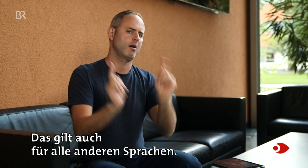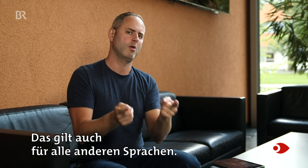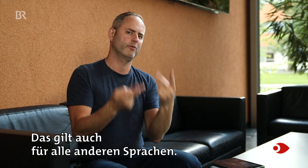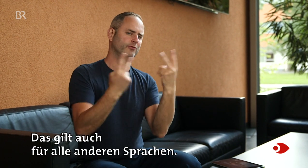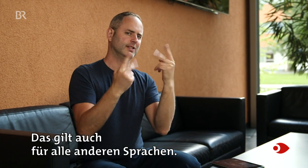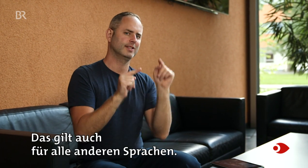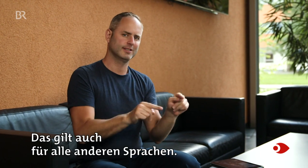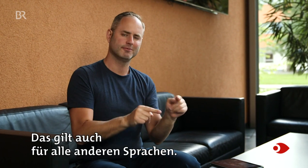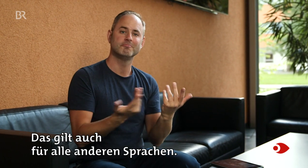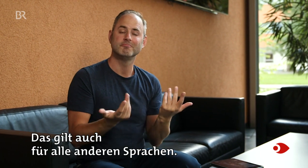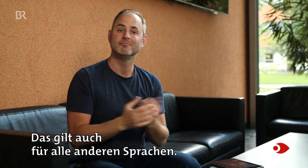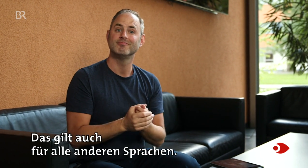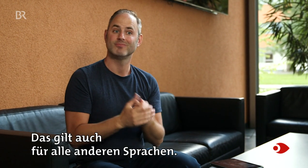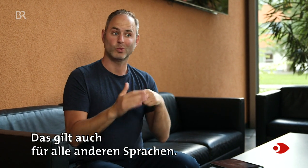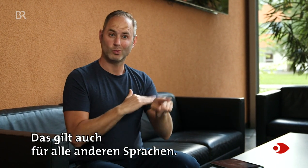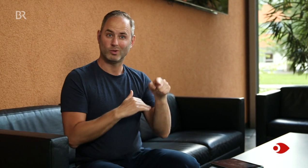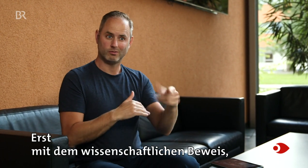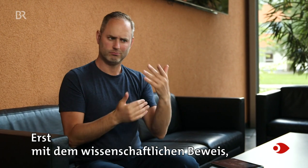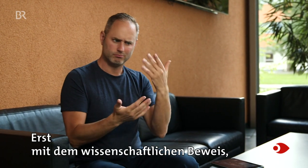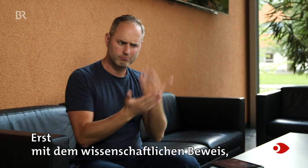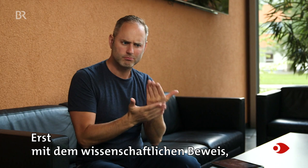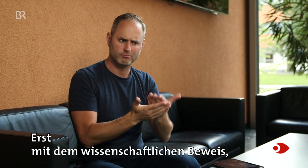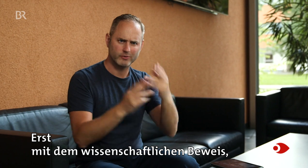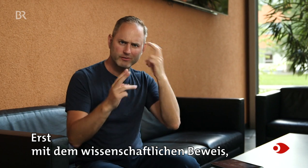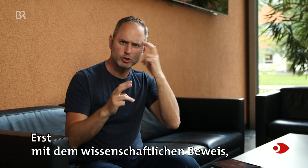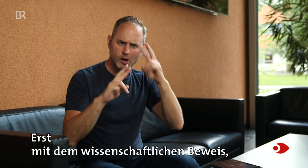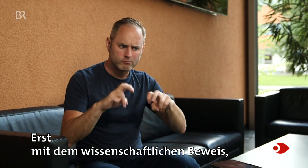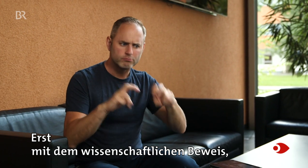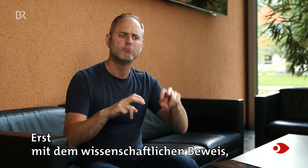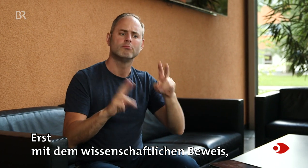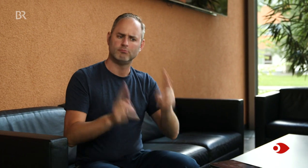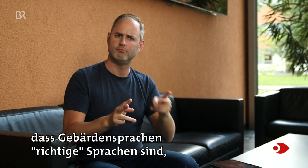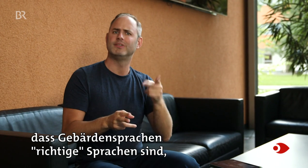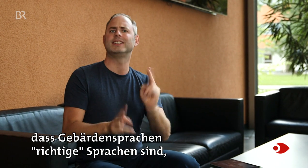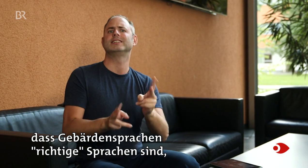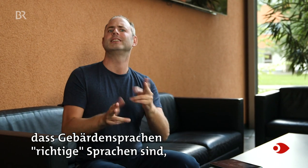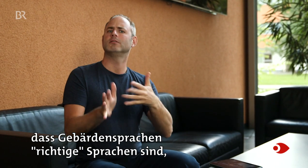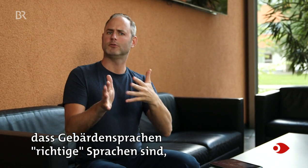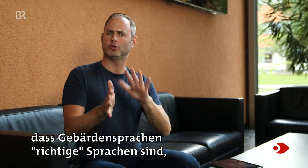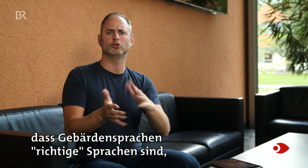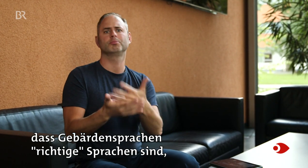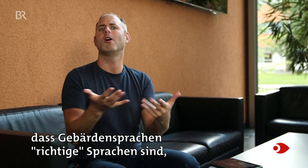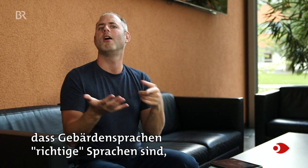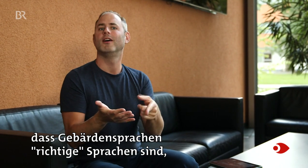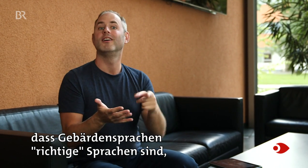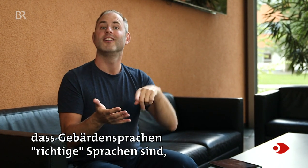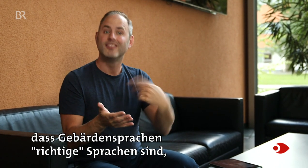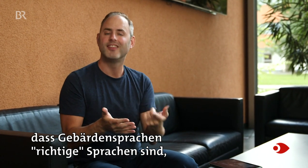gilt auch für alle anderen Sprachen. Erst mit dem wissenschaftlichen Beweis, dass Gebärdensprachen richtige Sprachen sind,